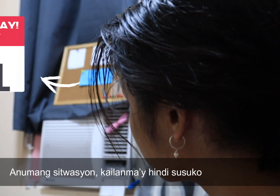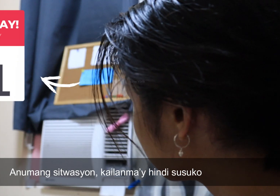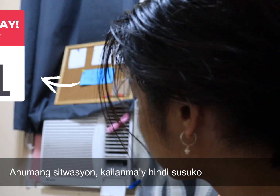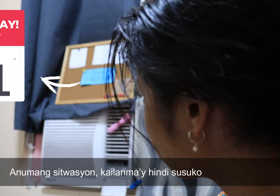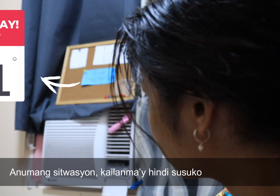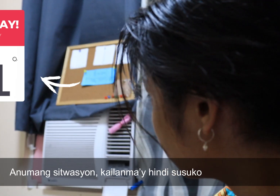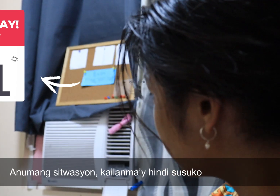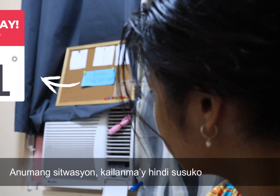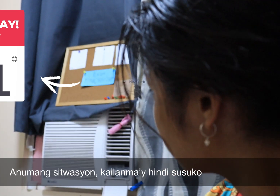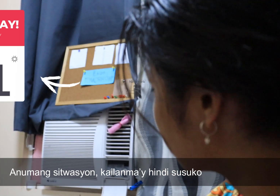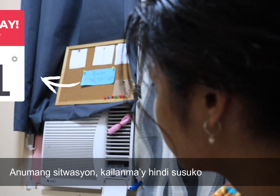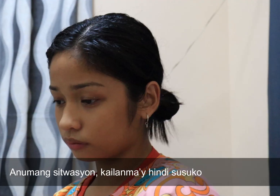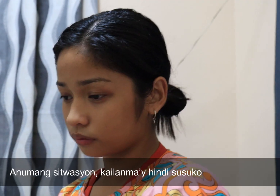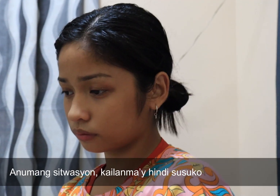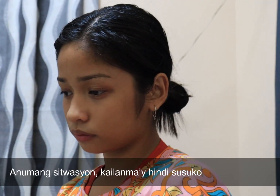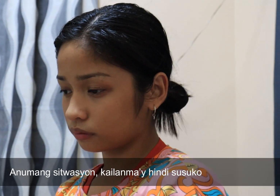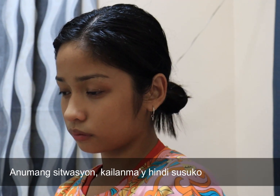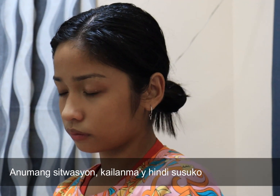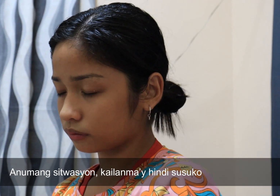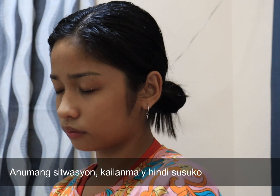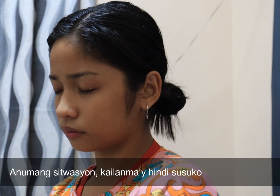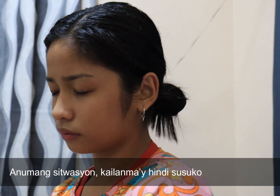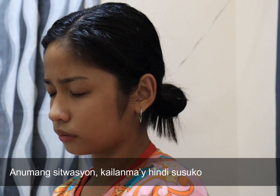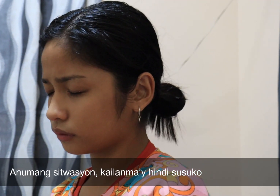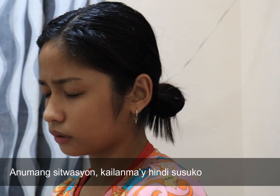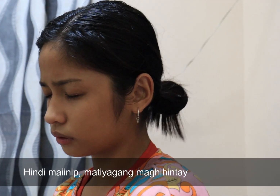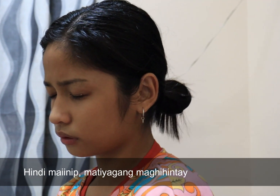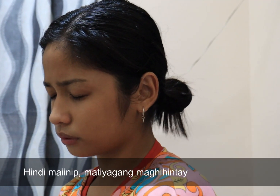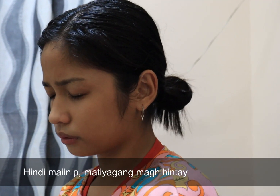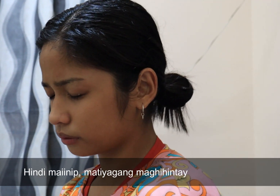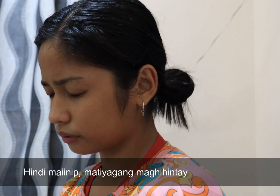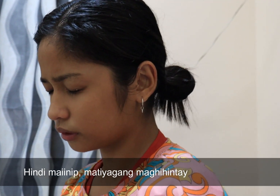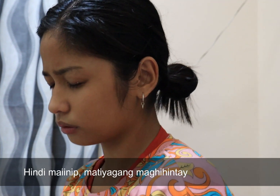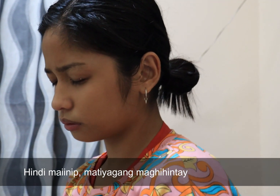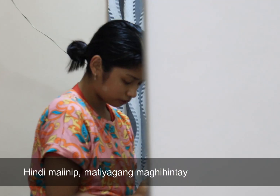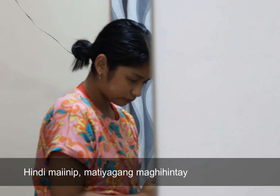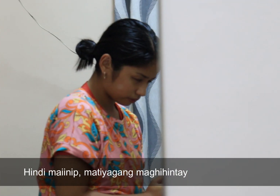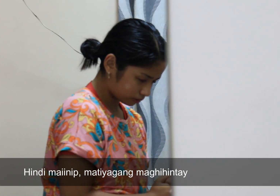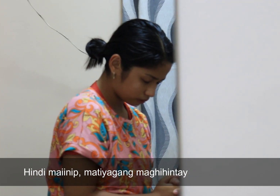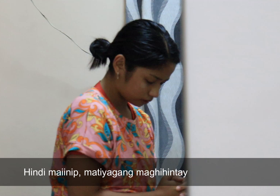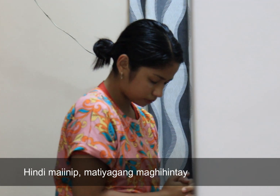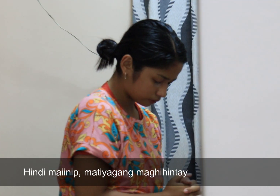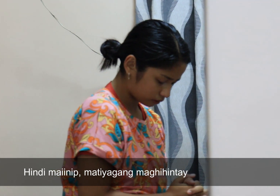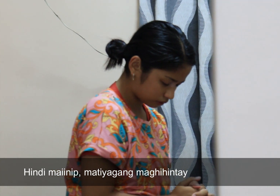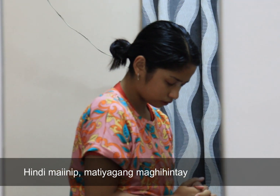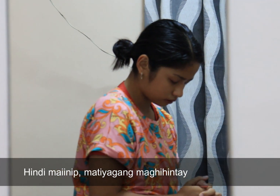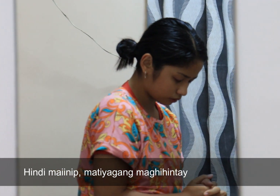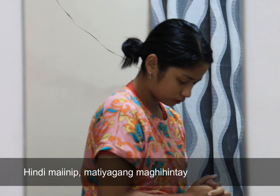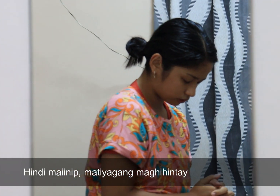anumang sitwasyon, kailan may hindi susuko, hindi maiinip, matyagang